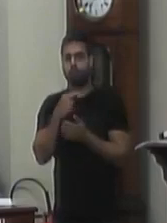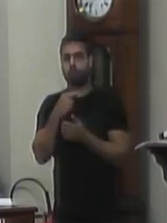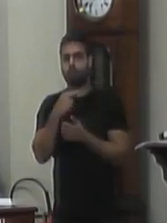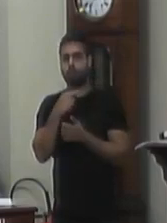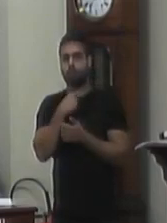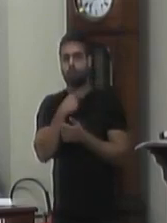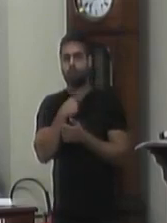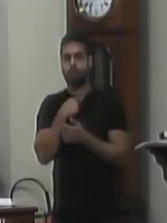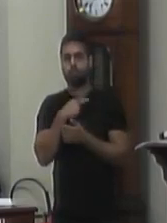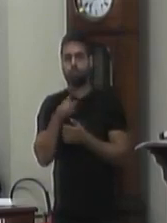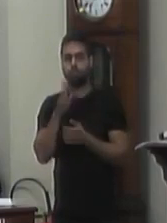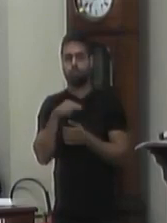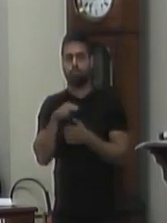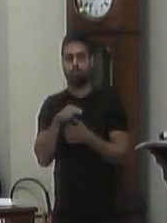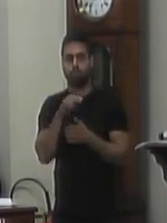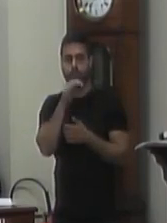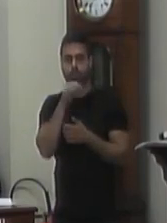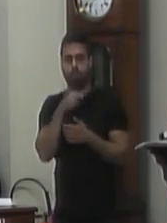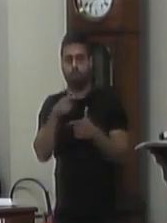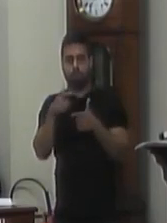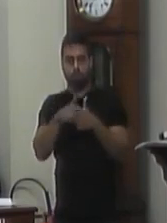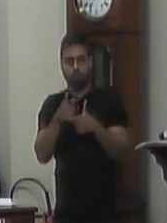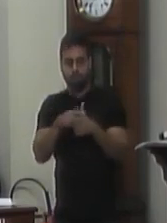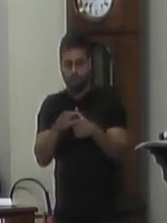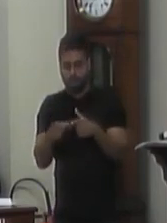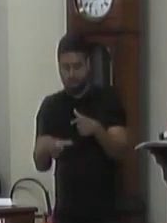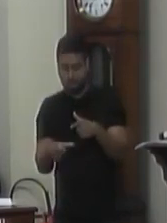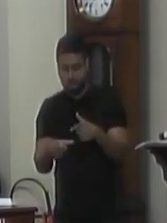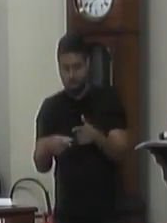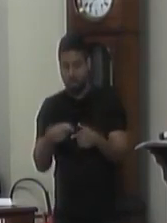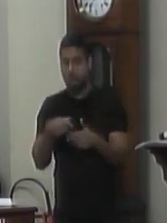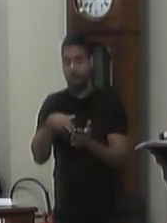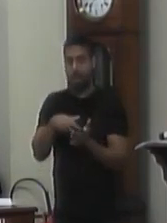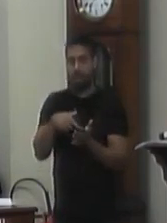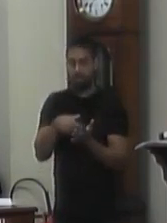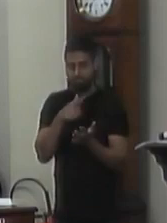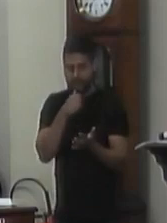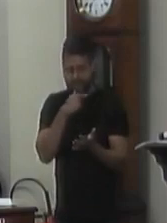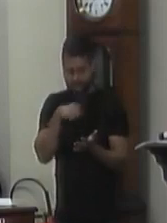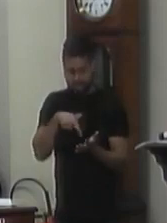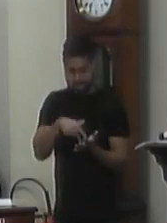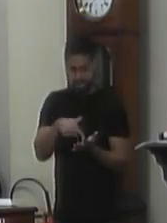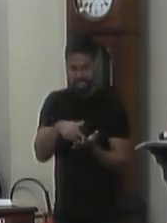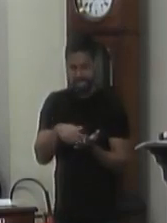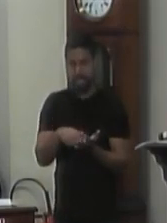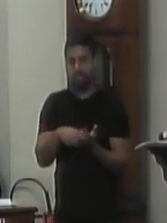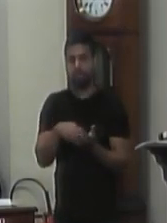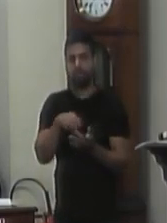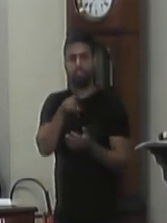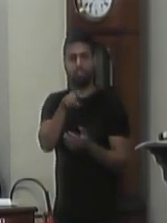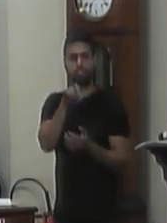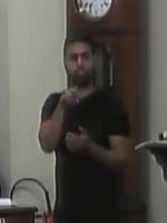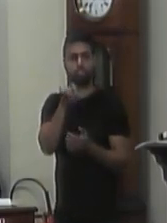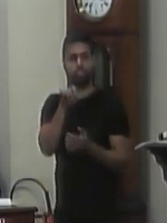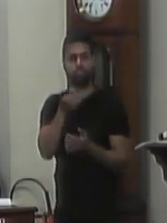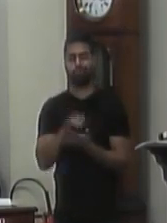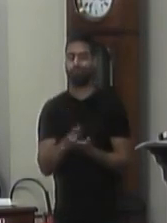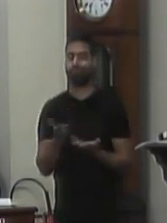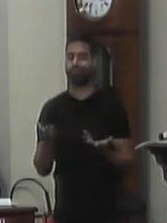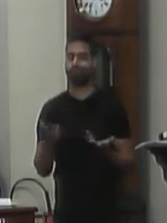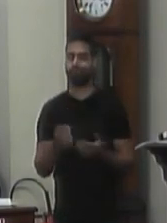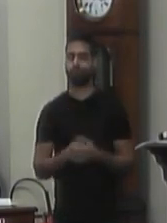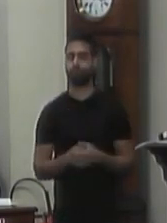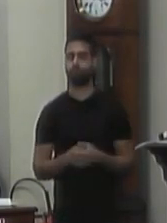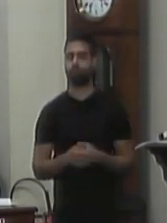banheiro da rodoviária com sapato furado, que molha o sapato com urina humana.